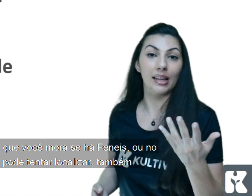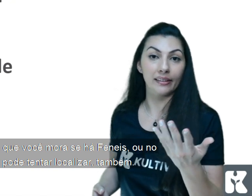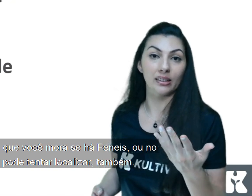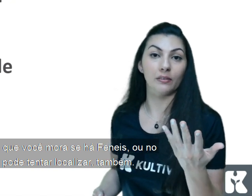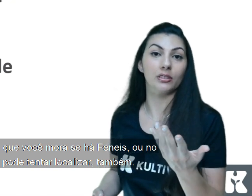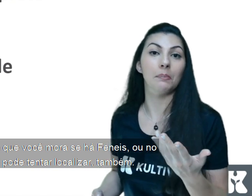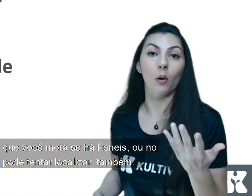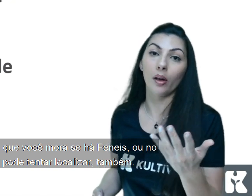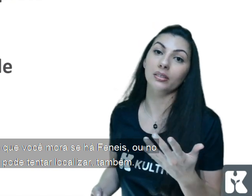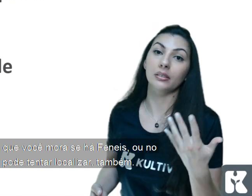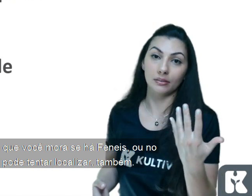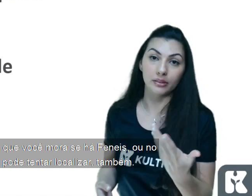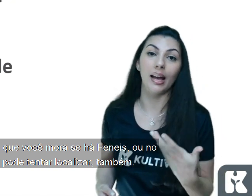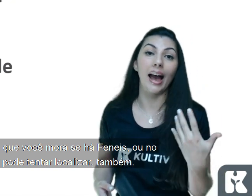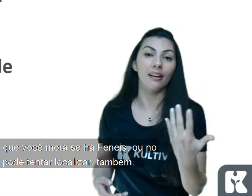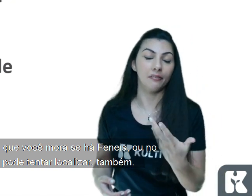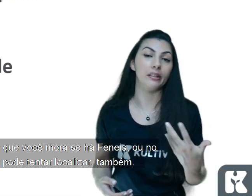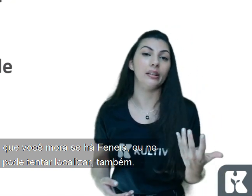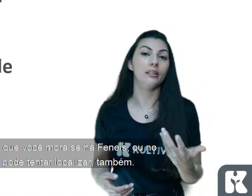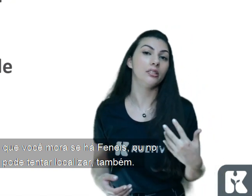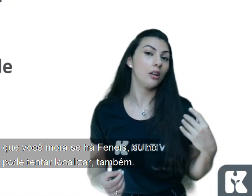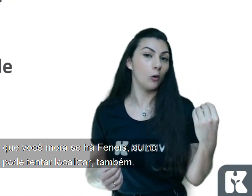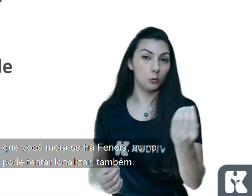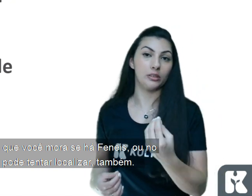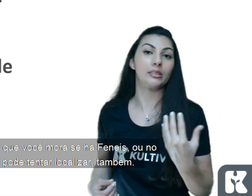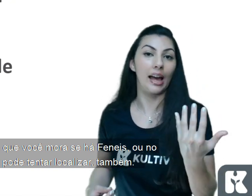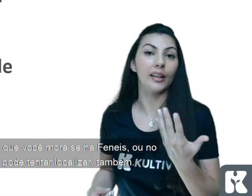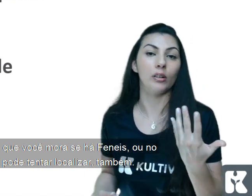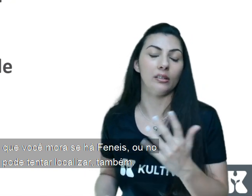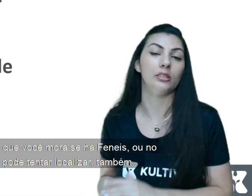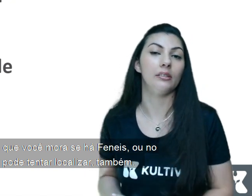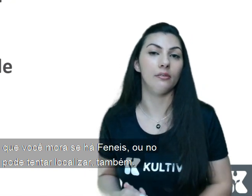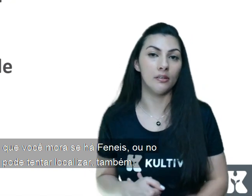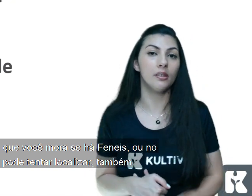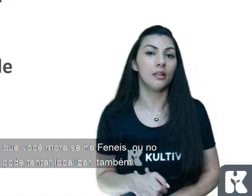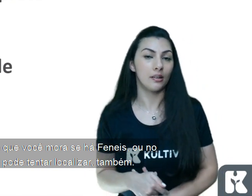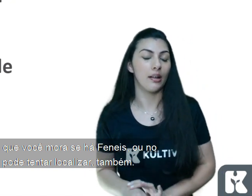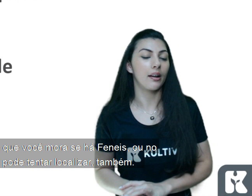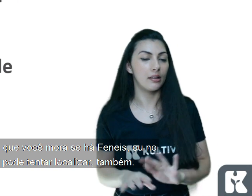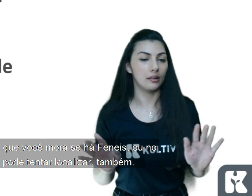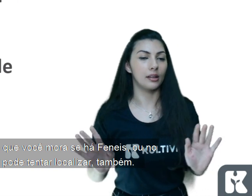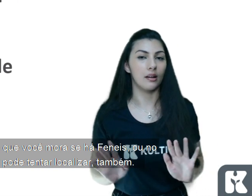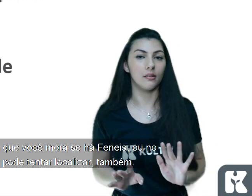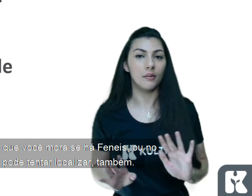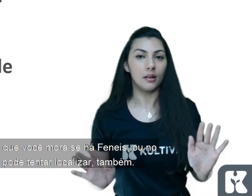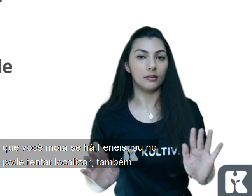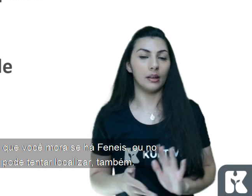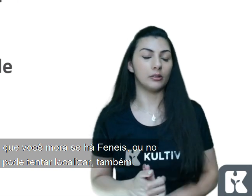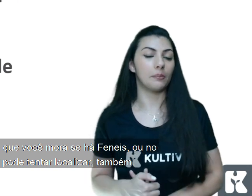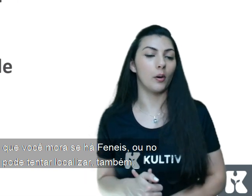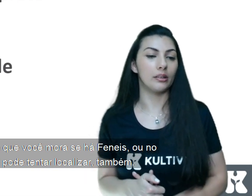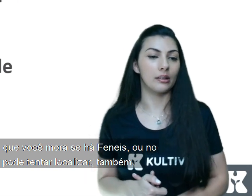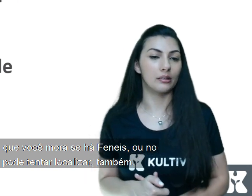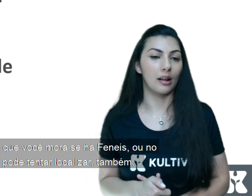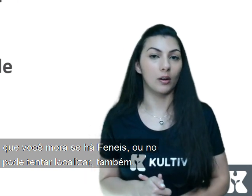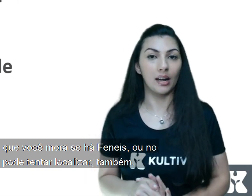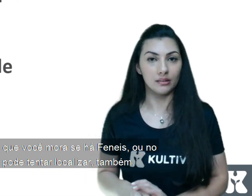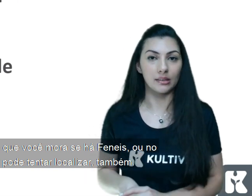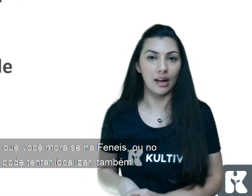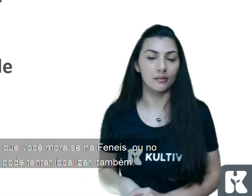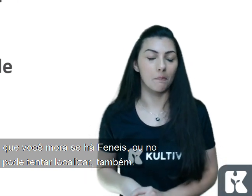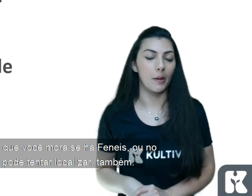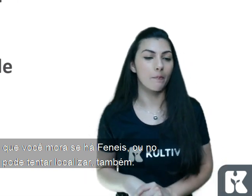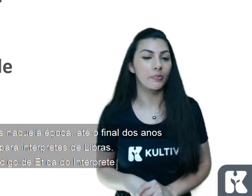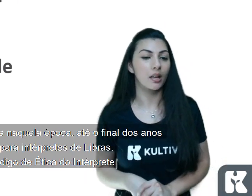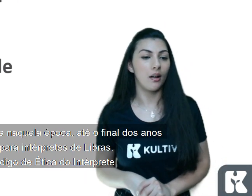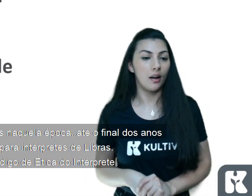na cidade em que você mora, se há a FENEIS, ou no estado que você vive, né, que ali, né, você pode tentar